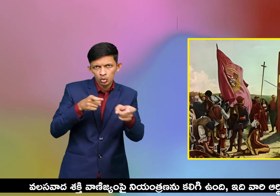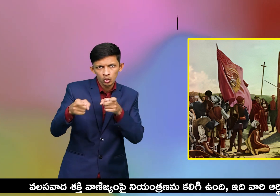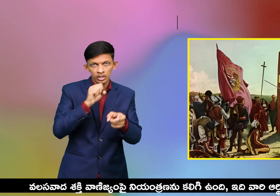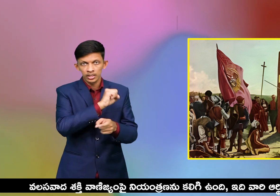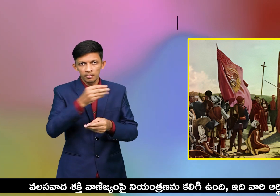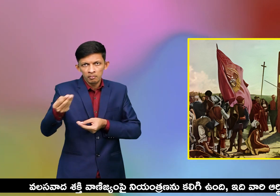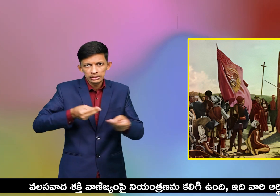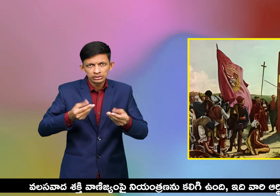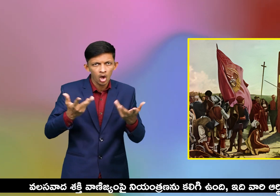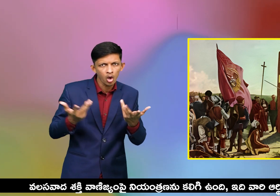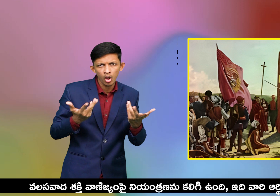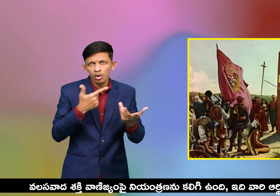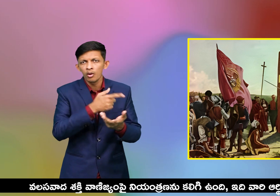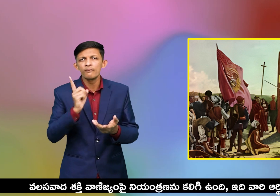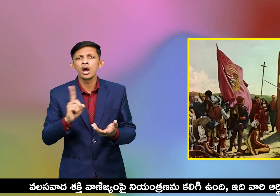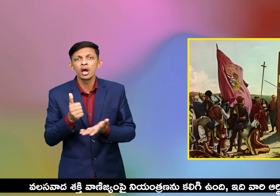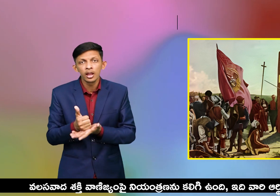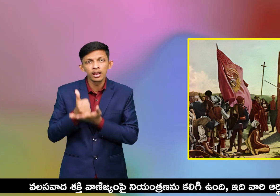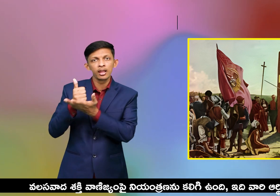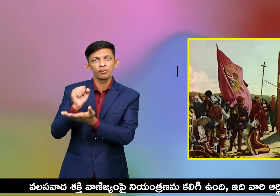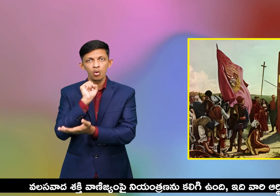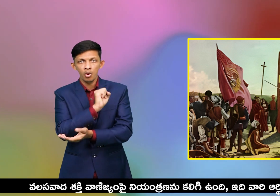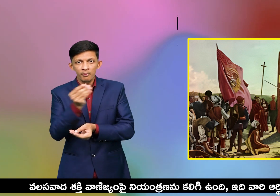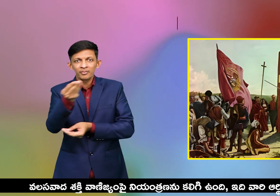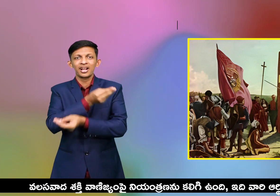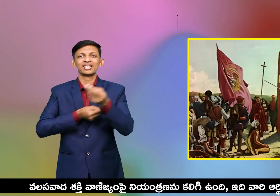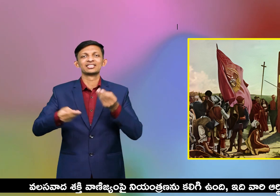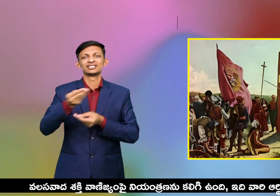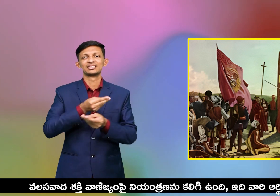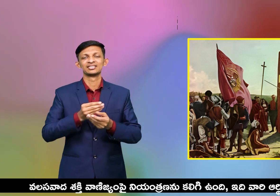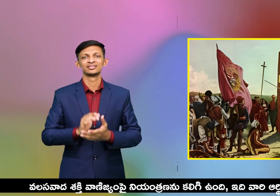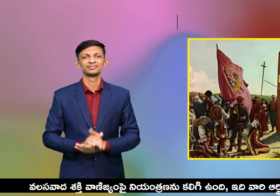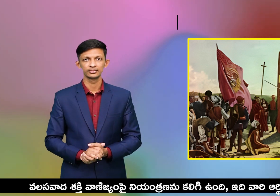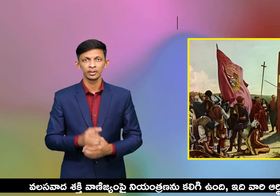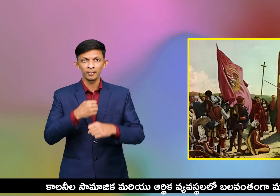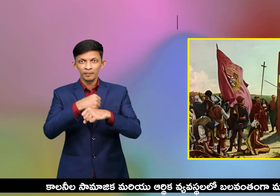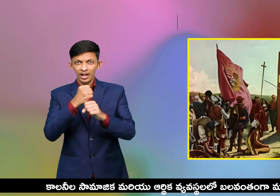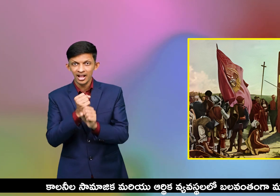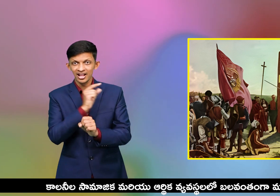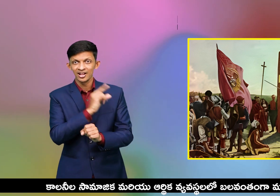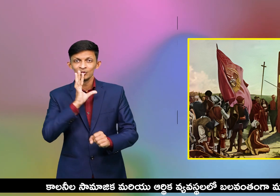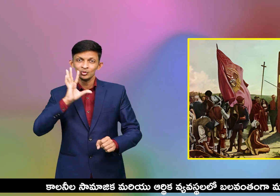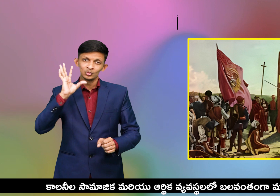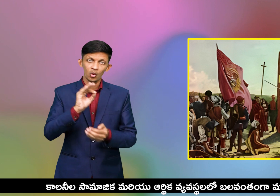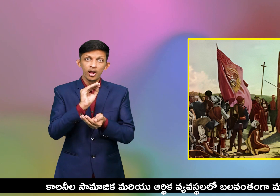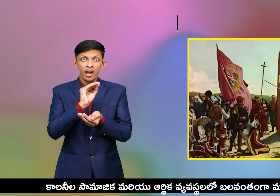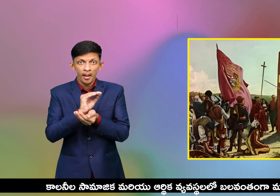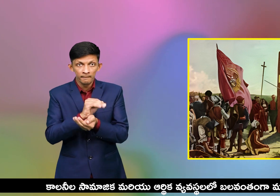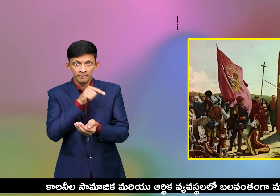కలిగి ఉంది. ఇది వారి ఆర్థిక వ్యవస్థకు సహాయపడింది. కాలనీ సామాజిక మరియు